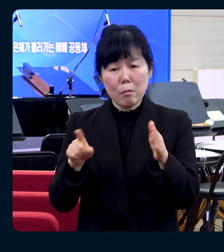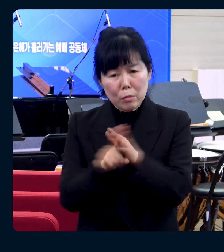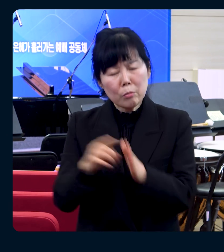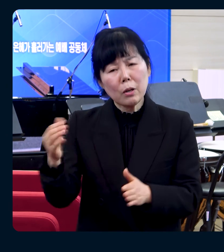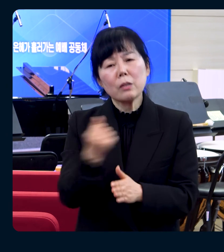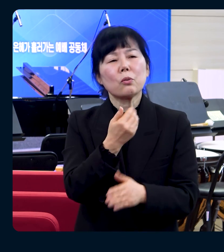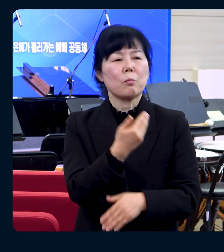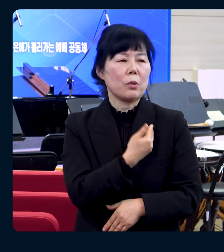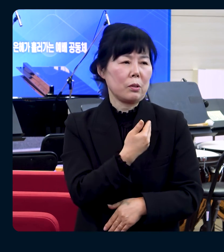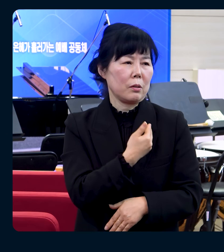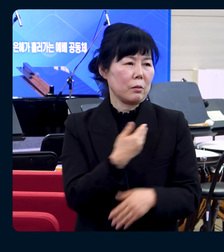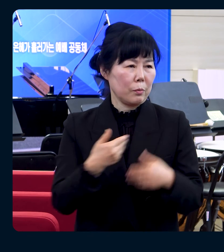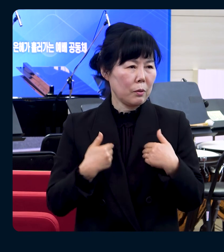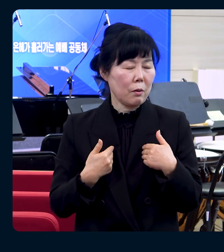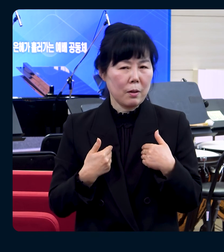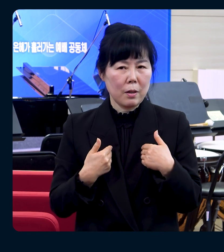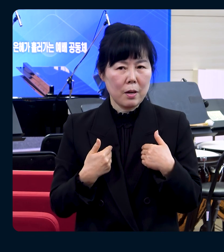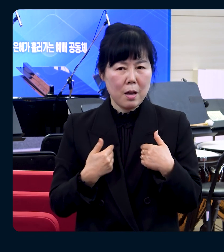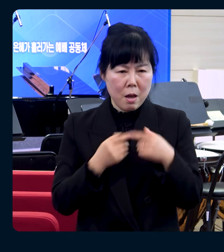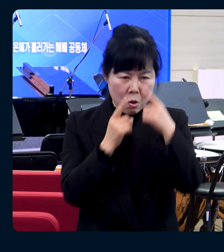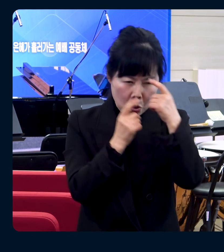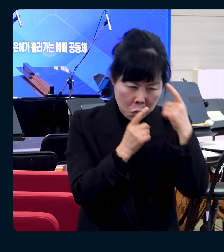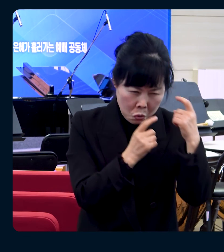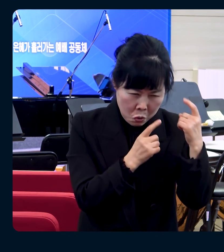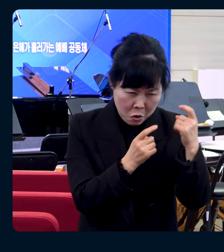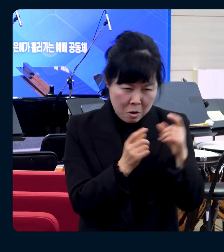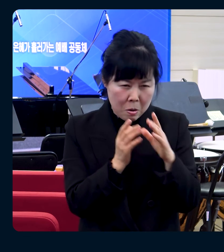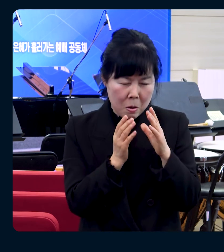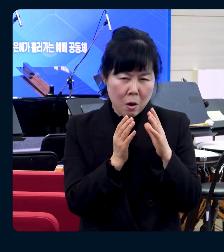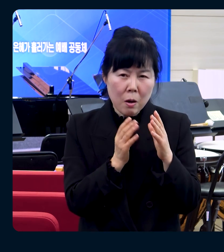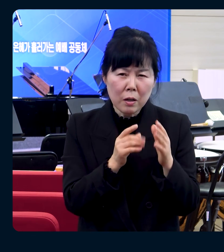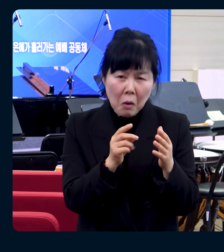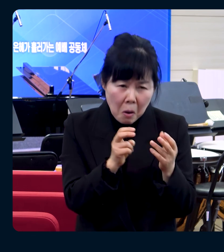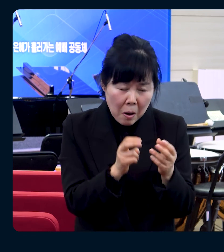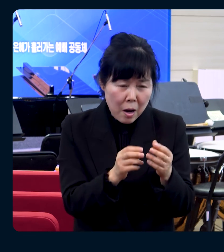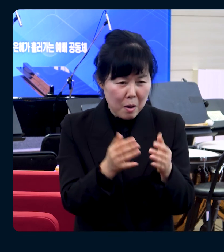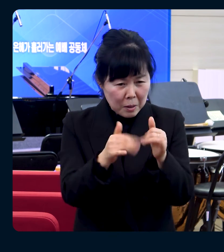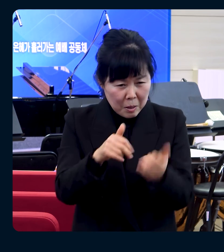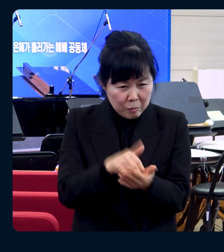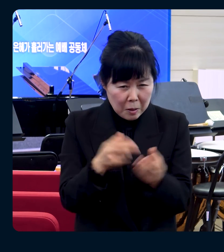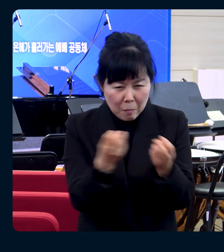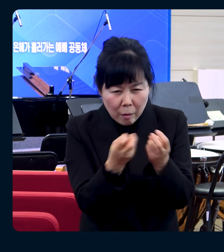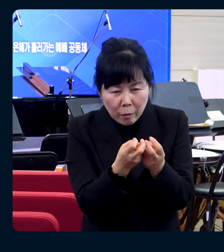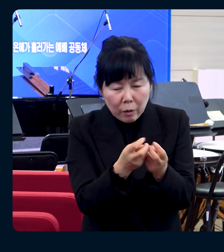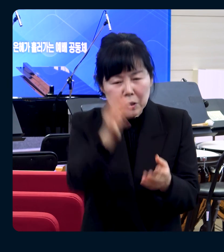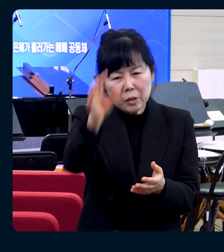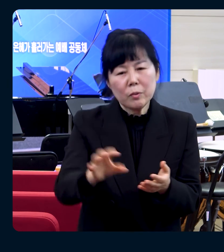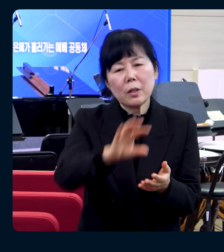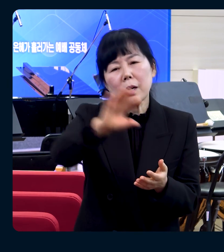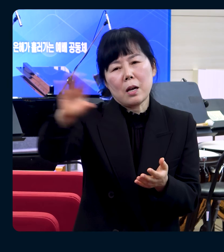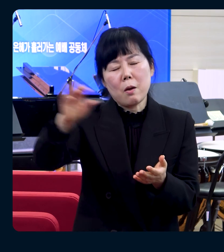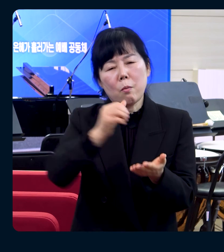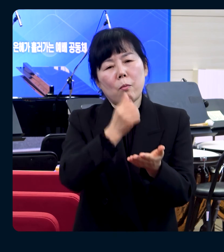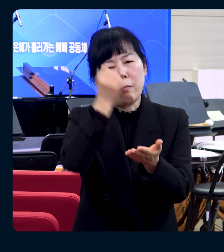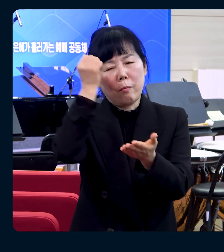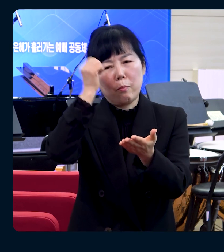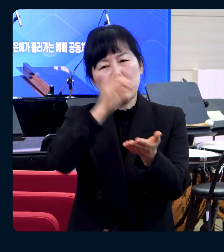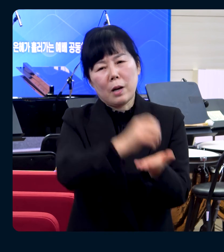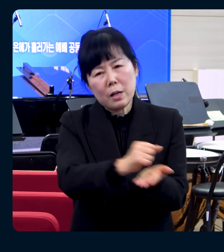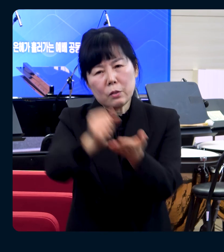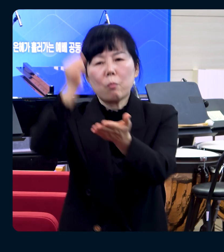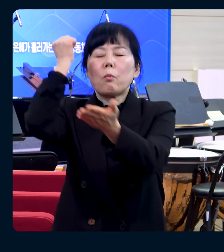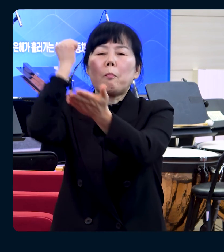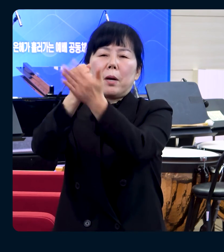없습니다. 믿음으로 그 모든 걸 십자가에 못 박으면서. 이것이 바로 오늘의